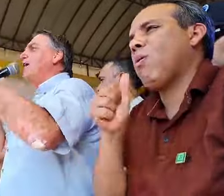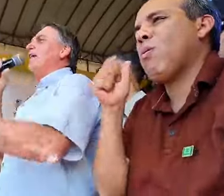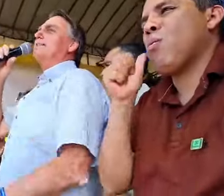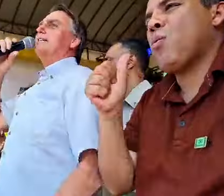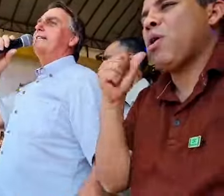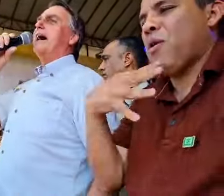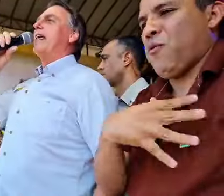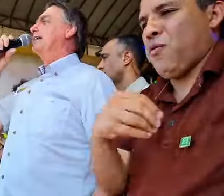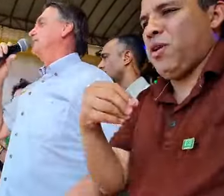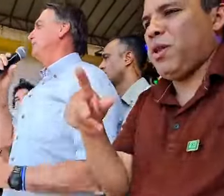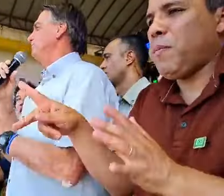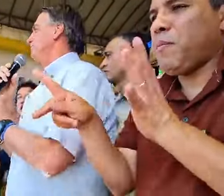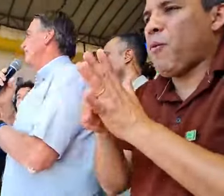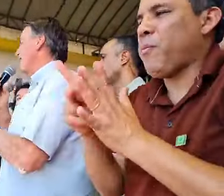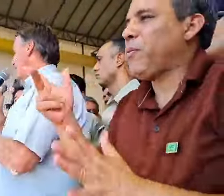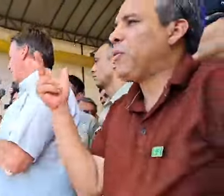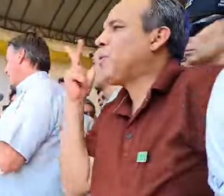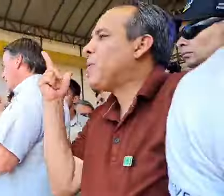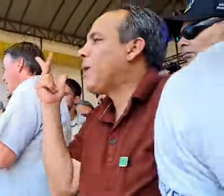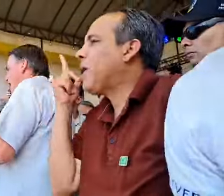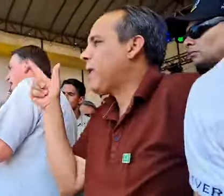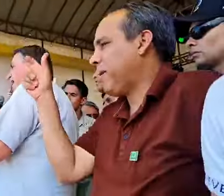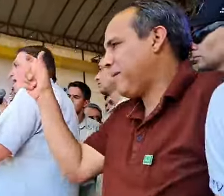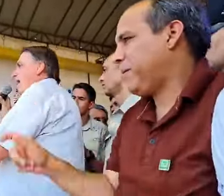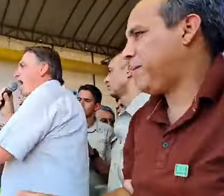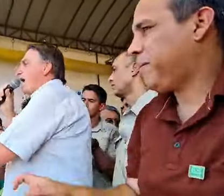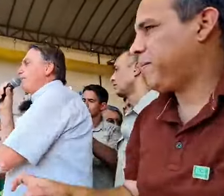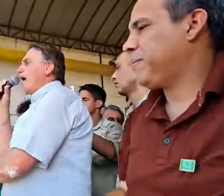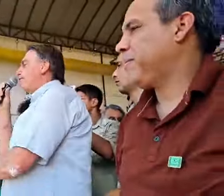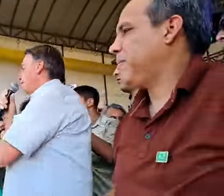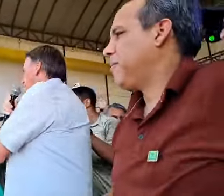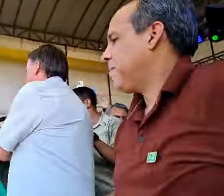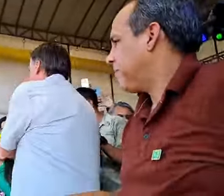uma filha de cearense.